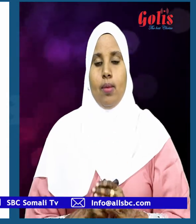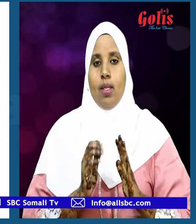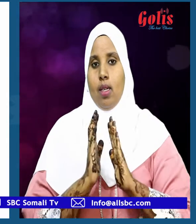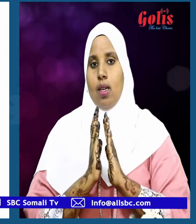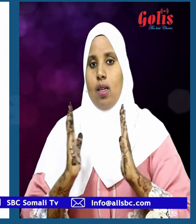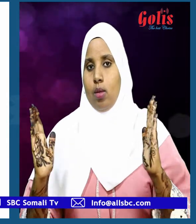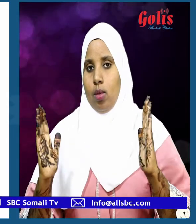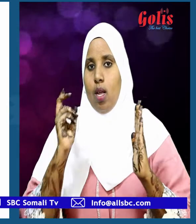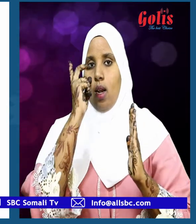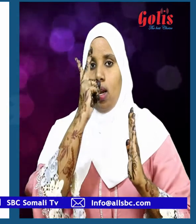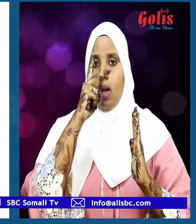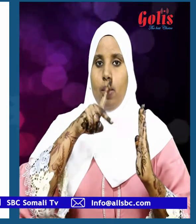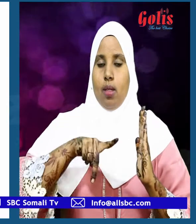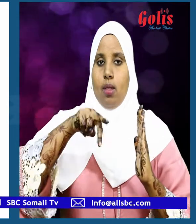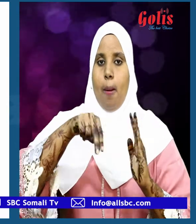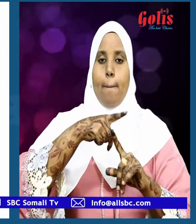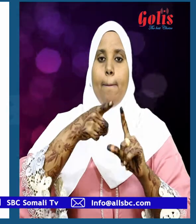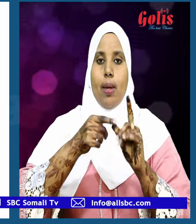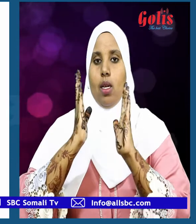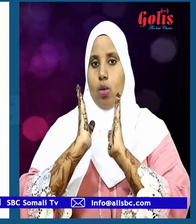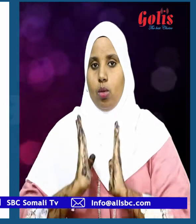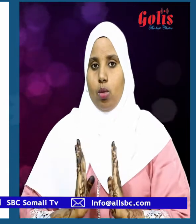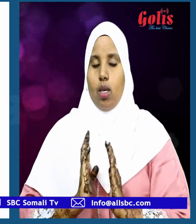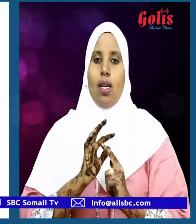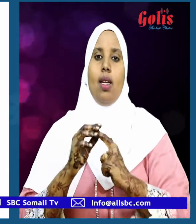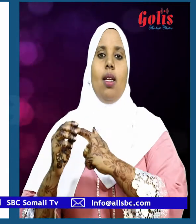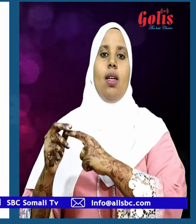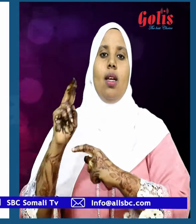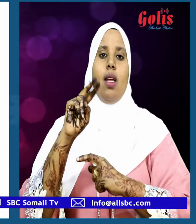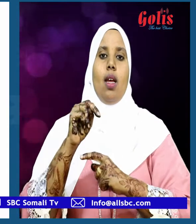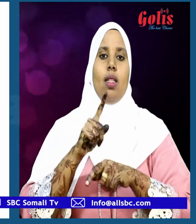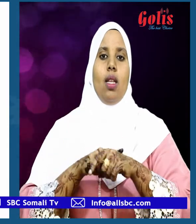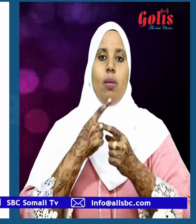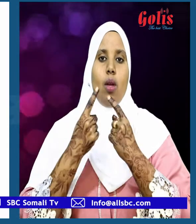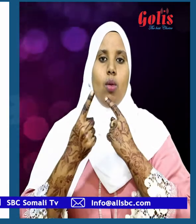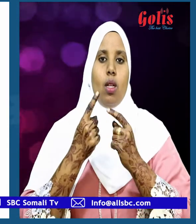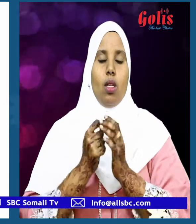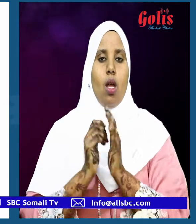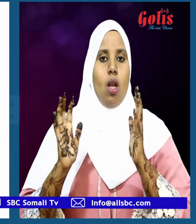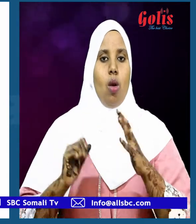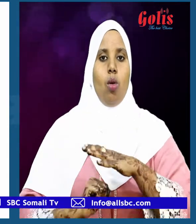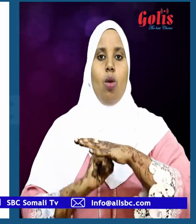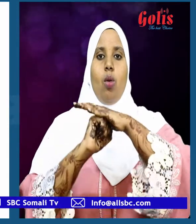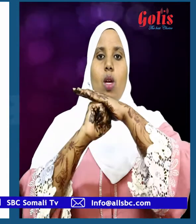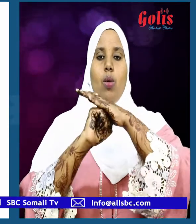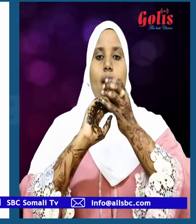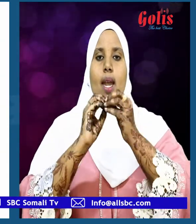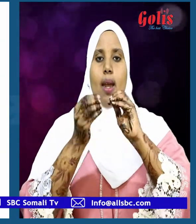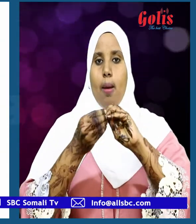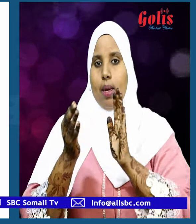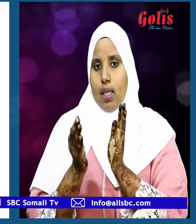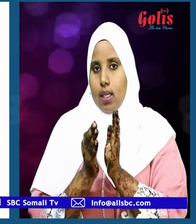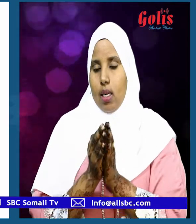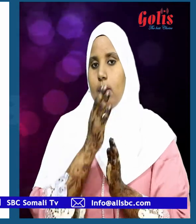durka 2 tallaabo marka aad wada joogtaan, gaar ahaan wada hadlaysa, si lagu caawiyo wac nambarkan gaaban